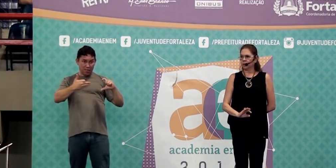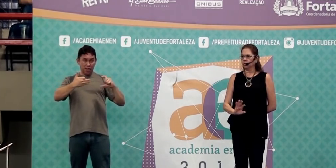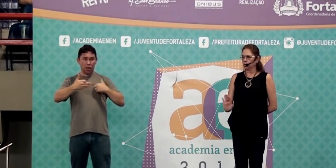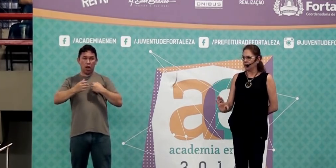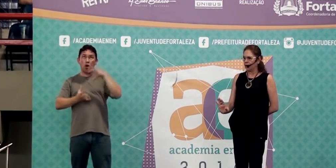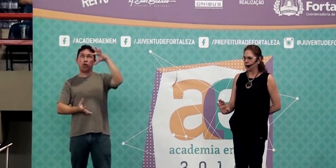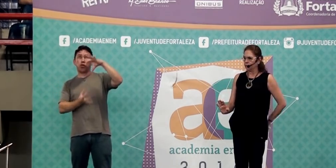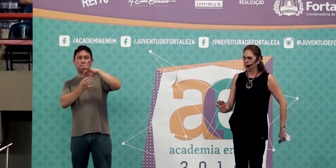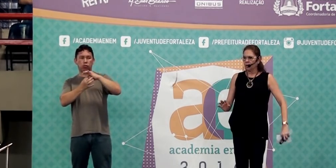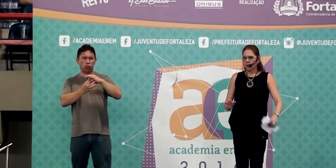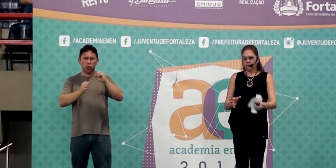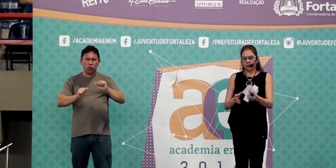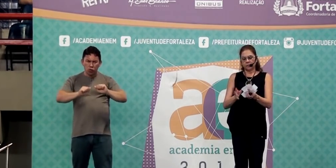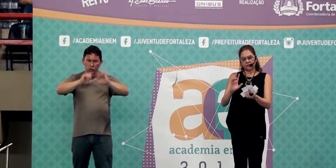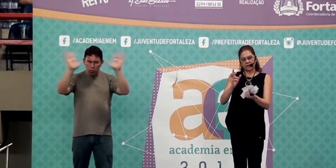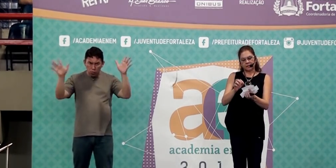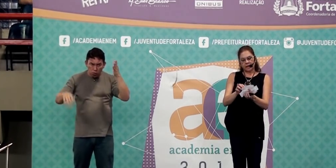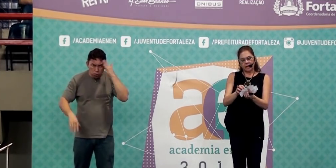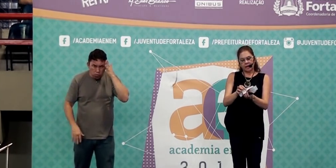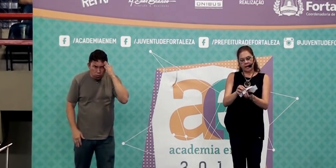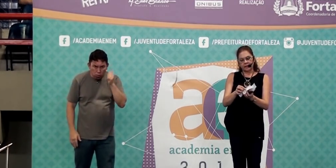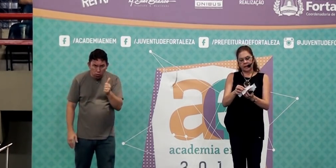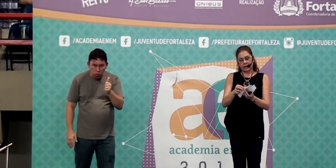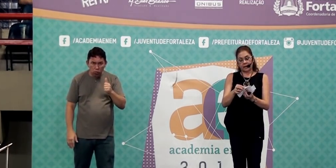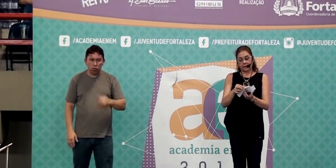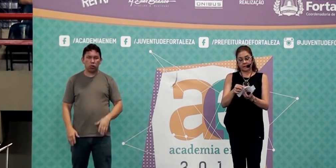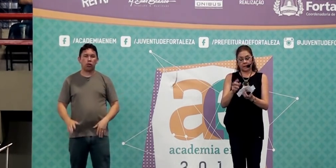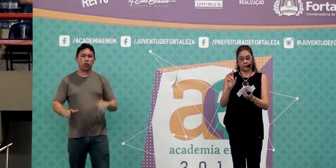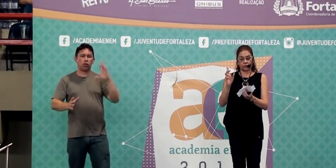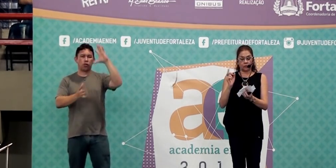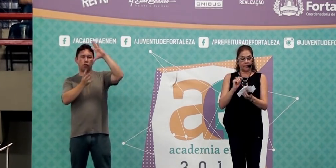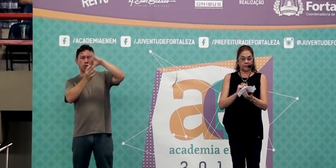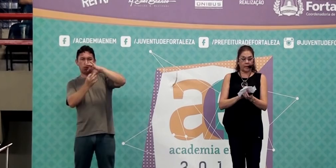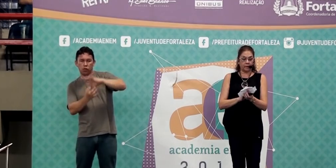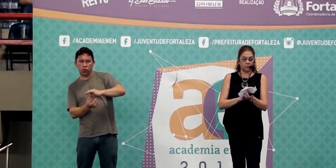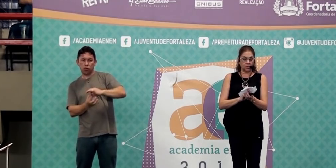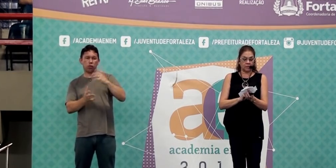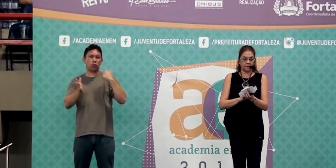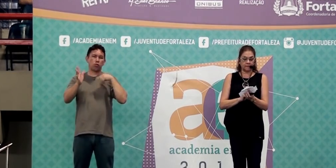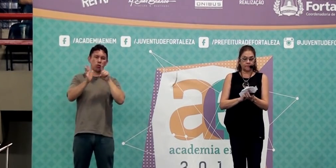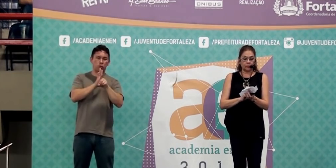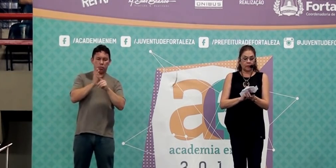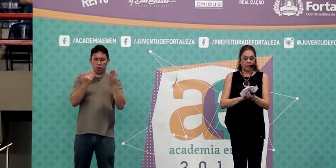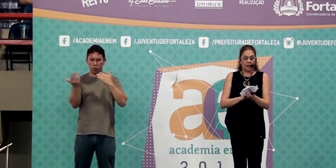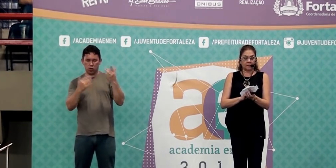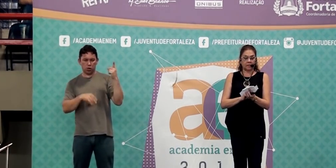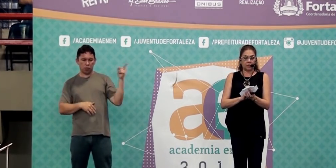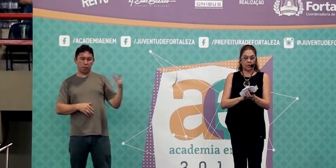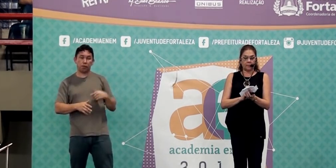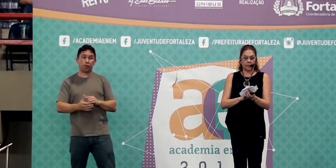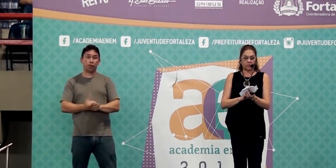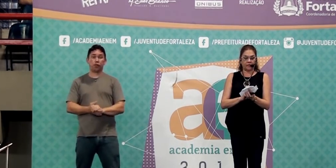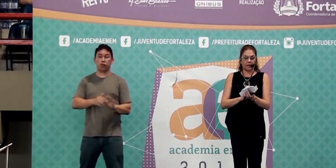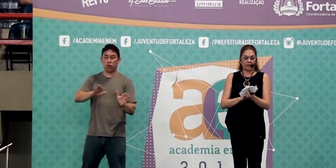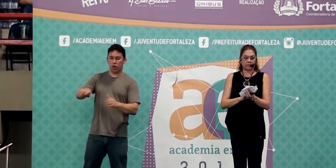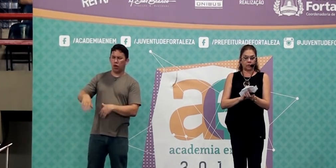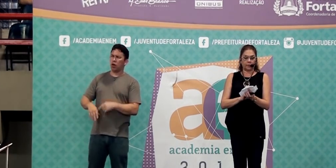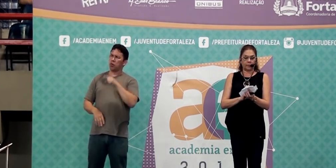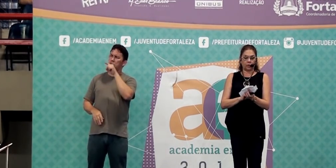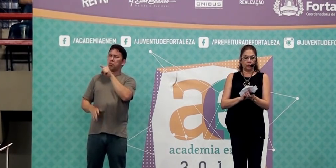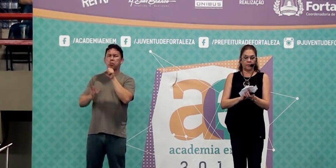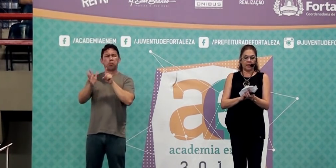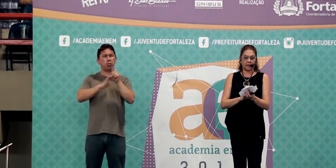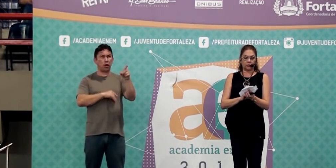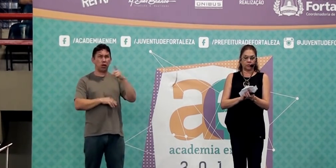parágrafo. Tudo claro? Vamos fazer a intercalação sobre as perguntinhas. A senhora pode falar